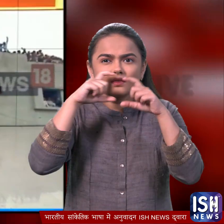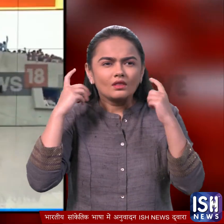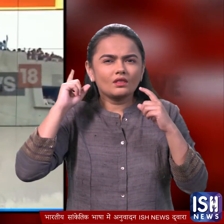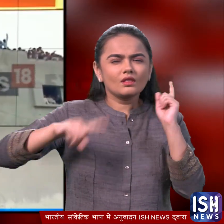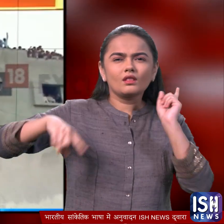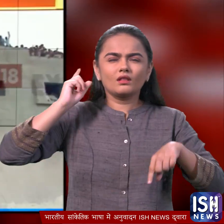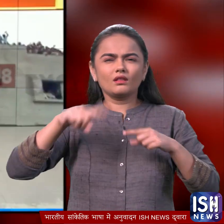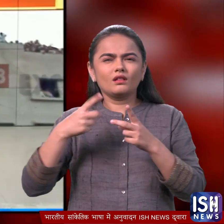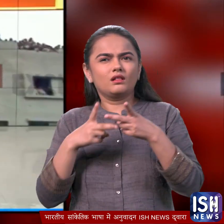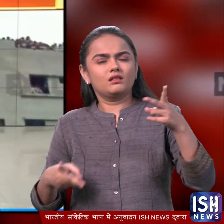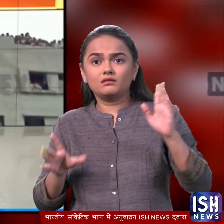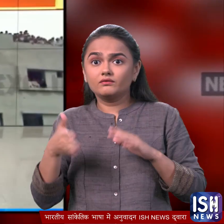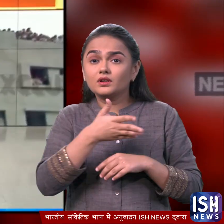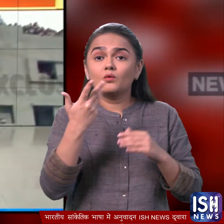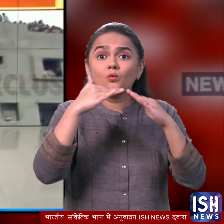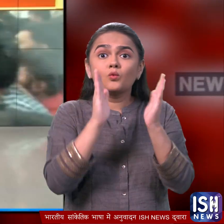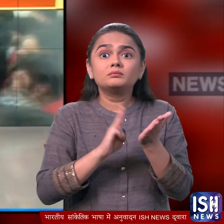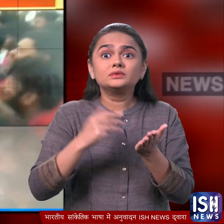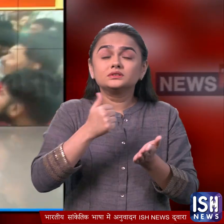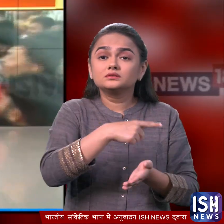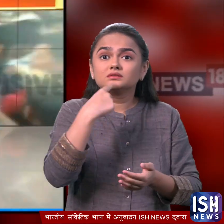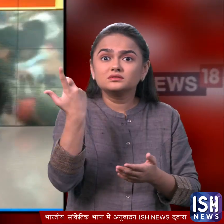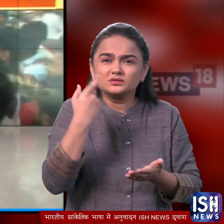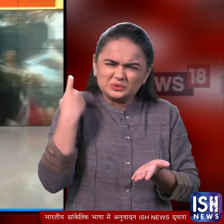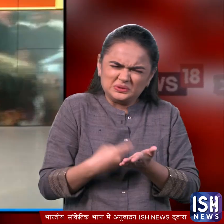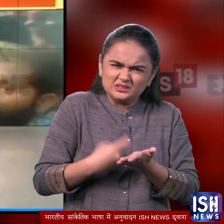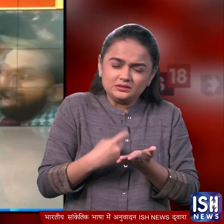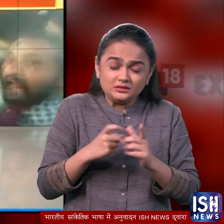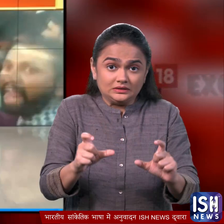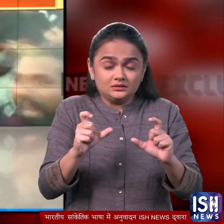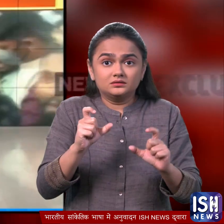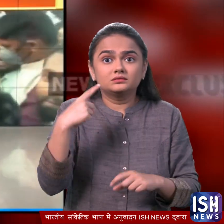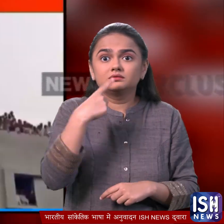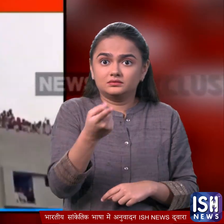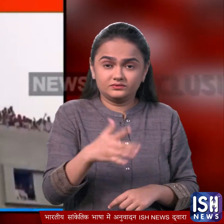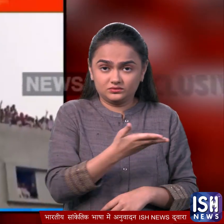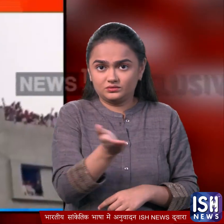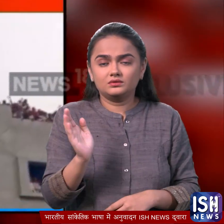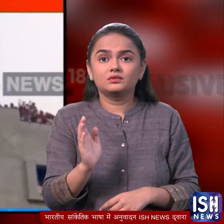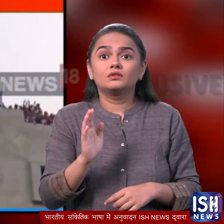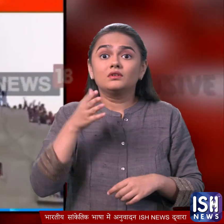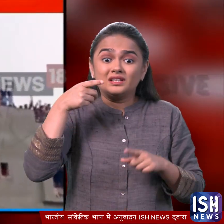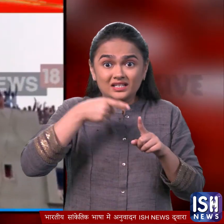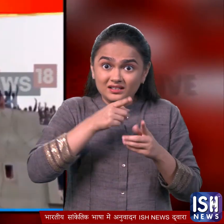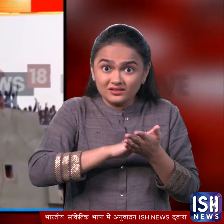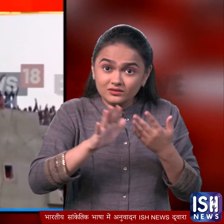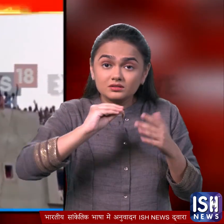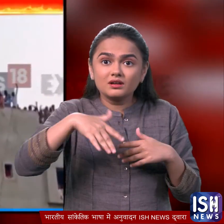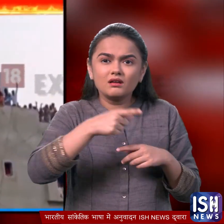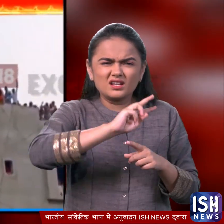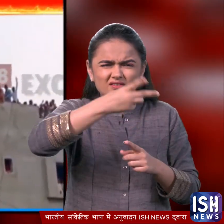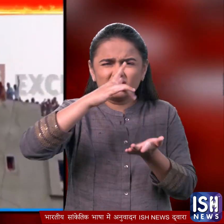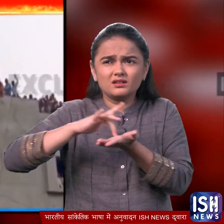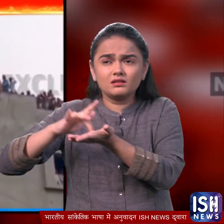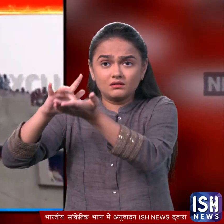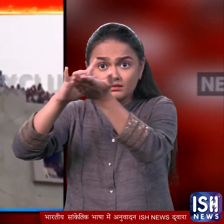बाज नहीं आ रहे। ऐसे हालात तब हैं जब गृह मंत्रालय ने सभी राज्यों को सख्ती बरतने के निर्देश दिए हैं। इसके बावजूद अलग अलग